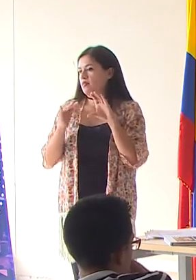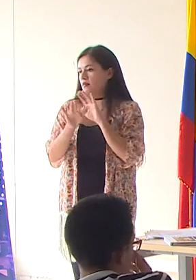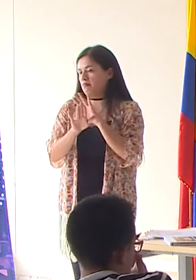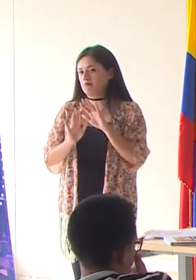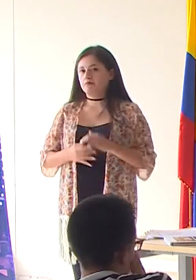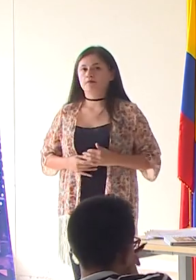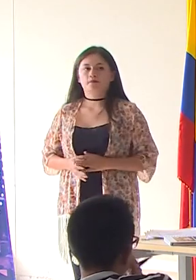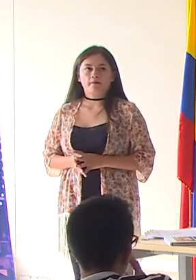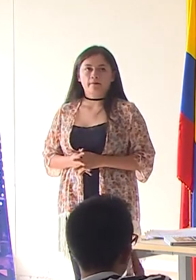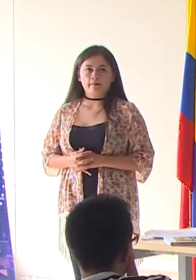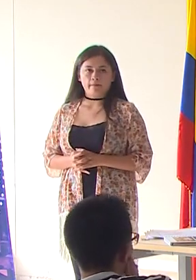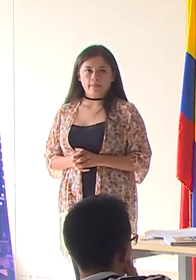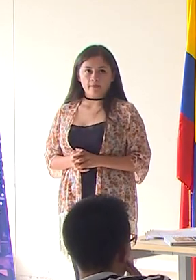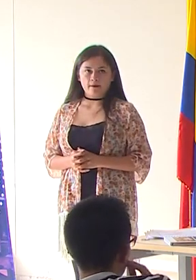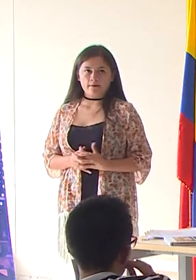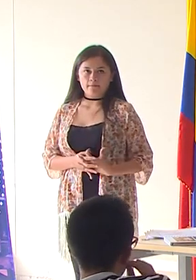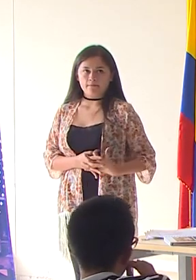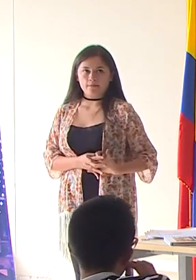y a territorios